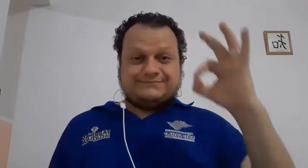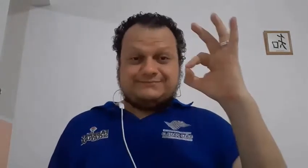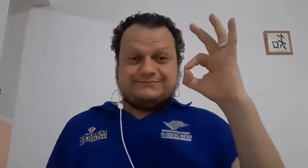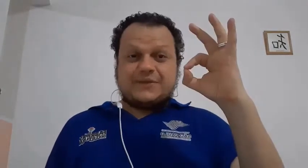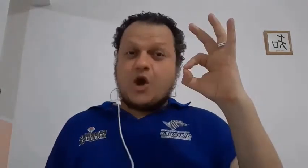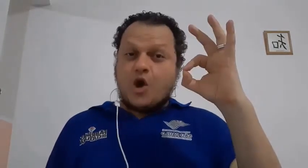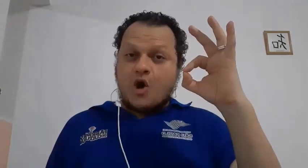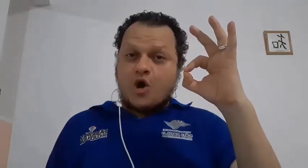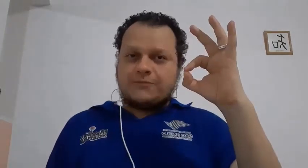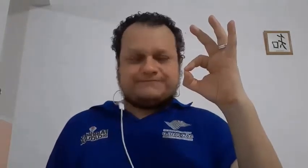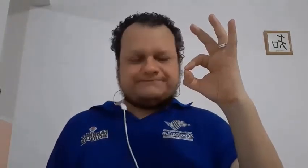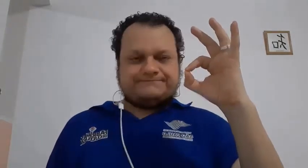O.